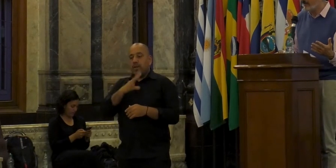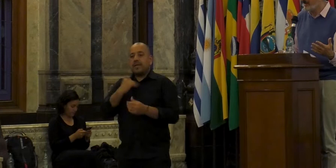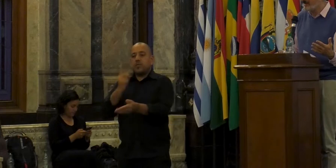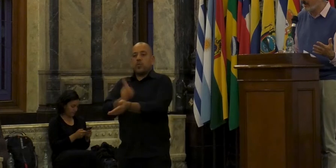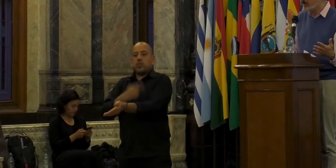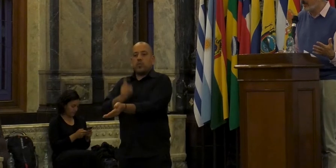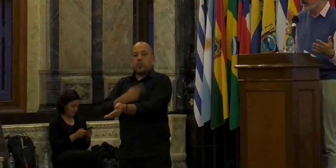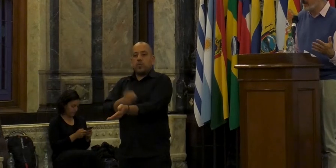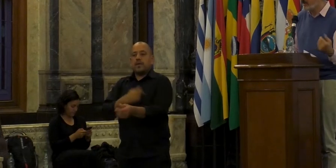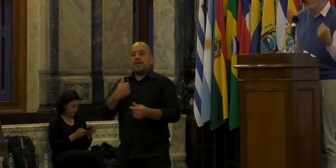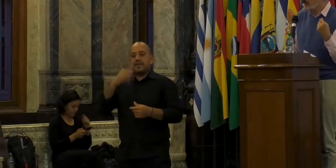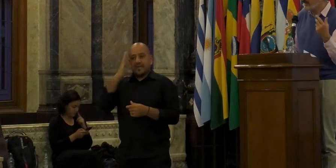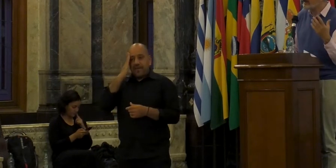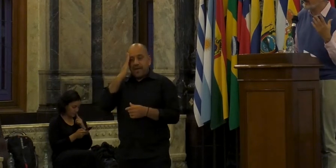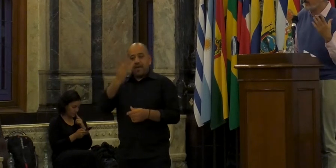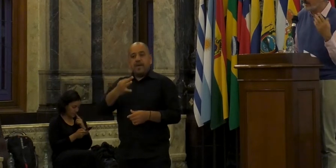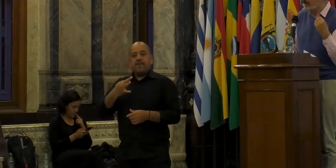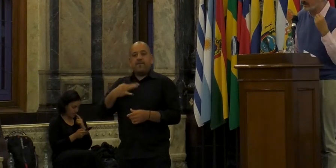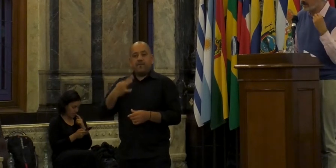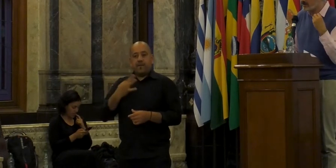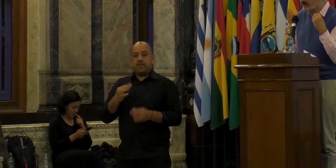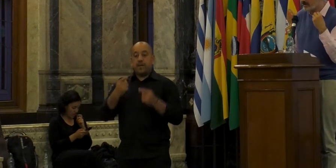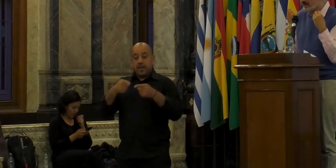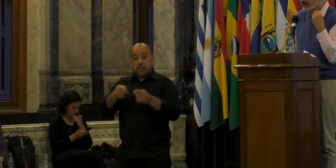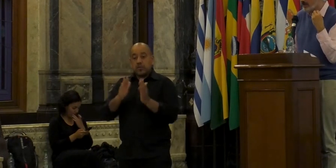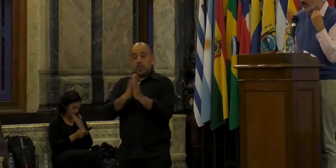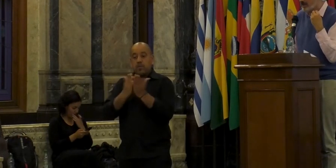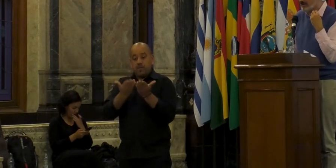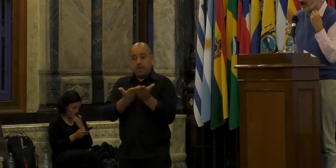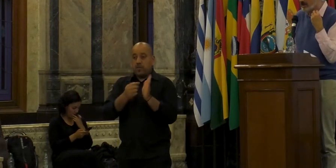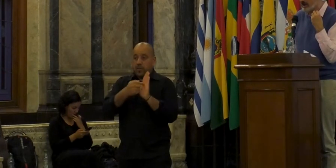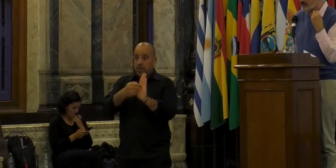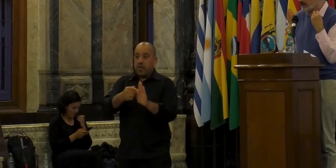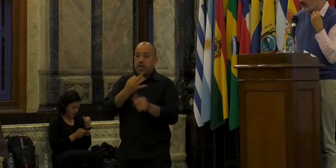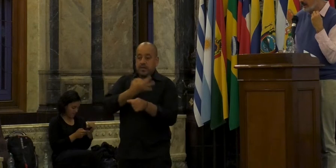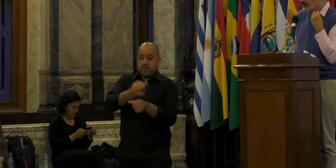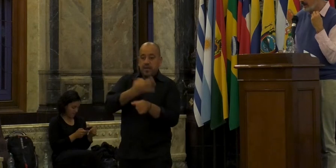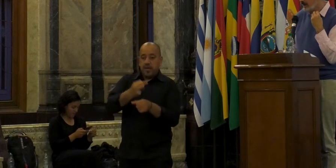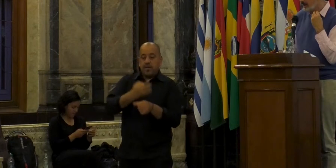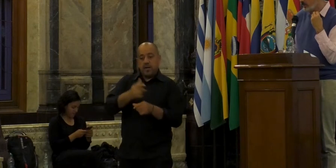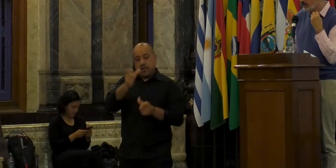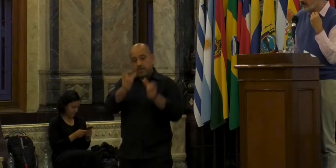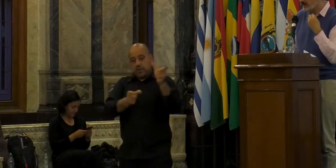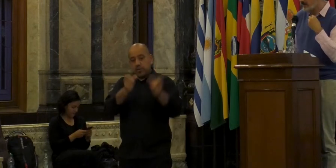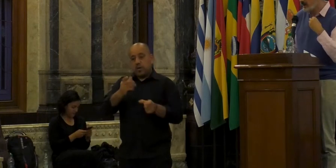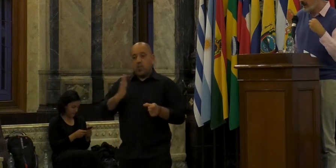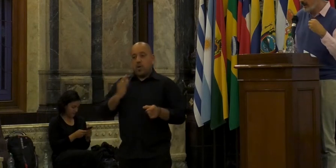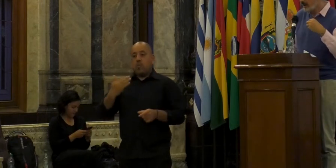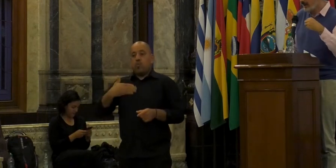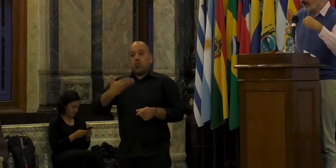sea, de saber vivir. Son manuales de saber vivir, entre otras cosas, enseñaban, por ejemplo, a las señoras